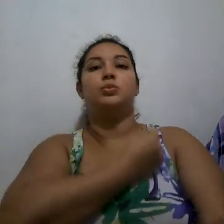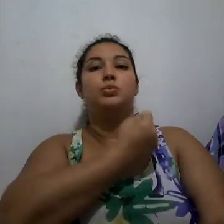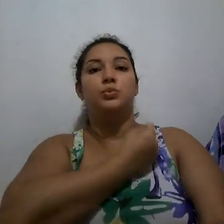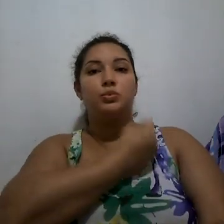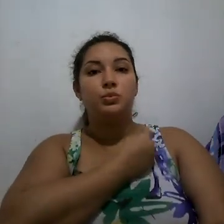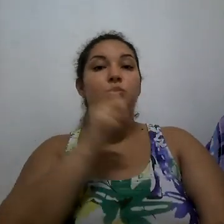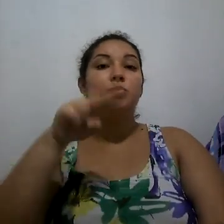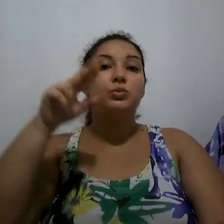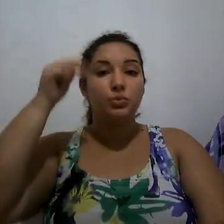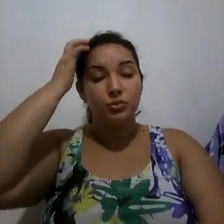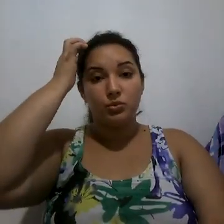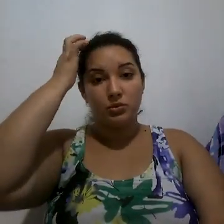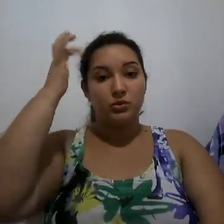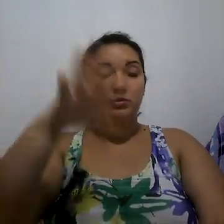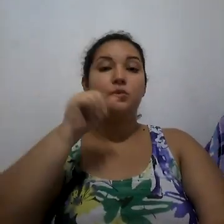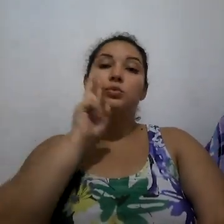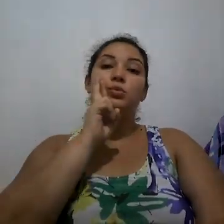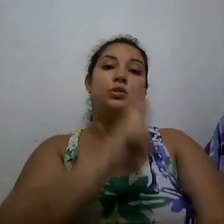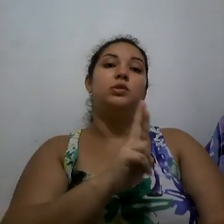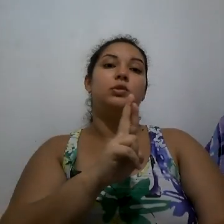nunca, não é, pegou um resultado na calculadora que deu